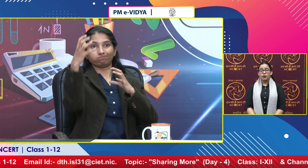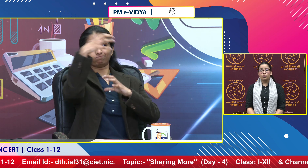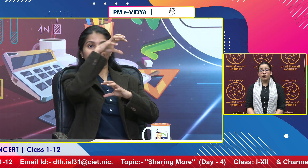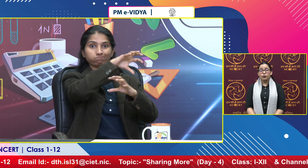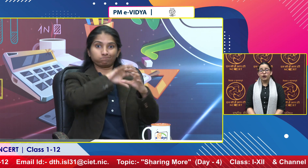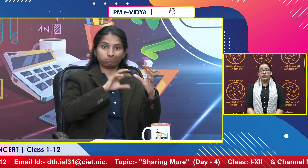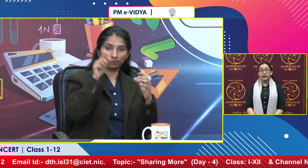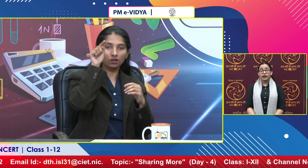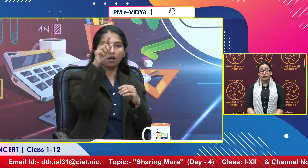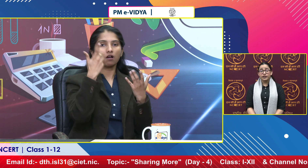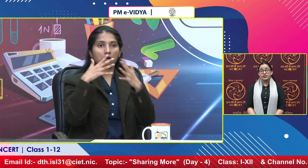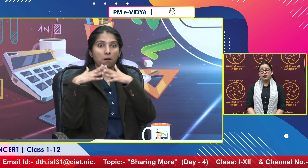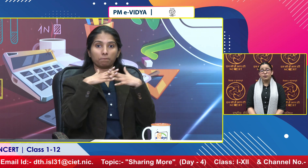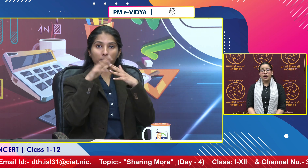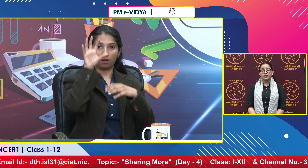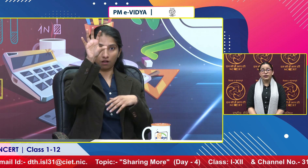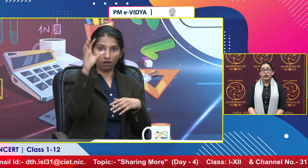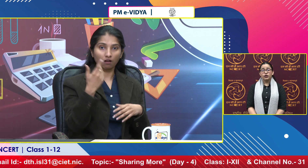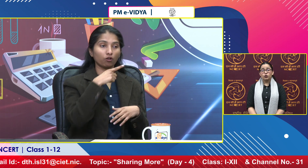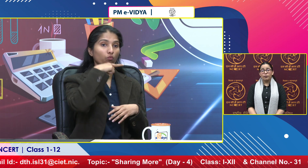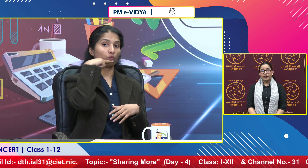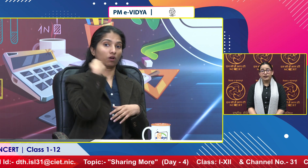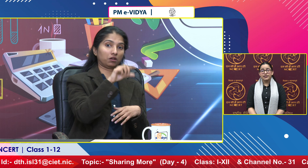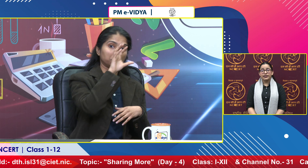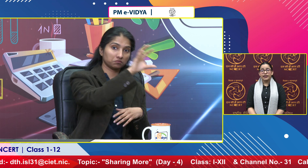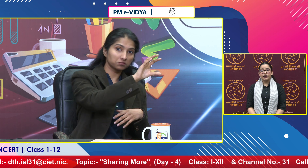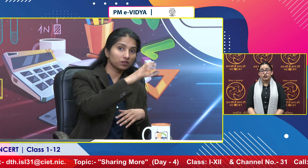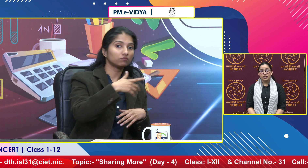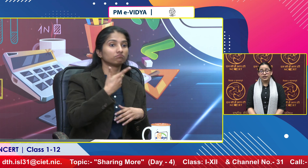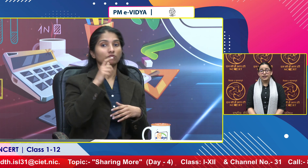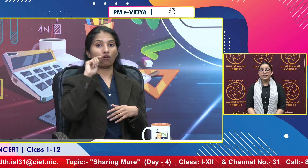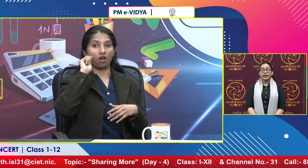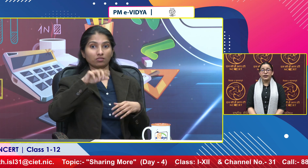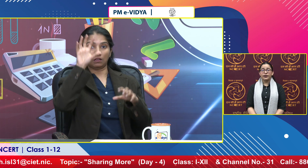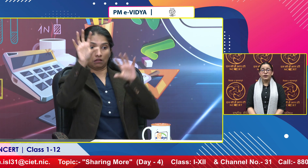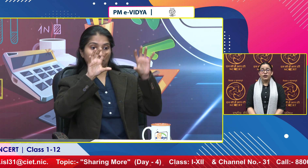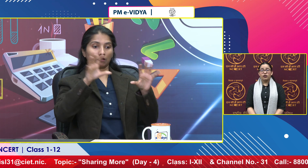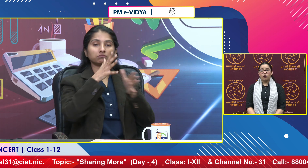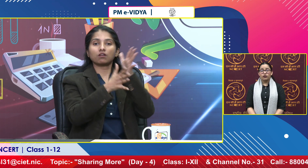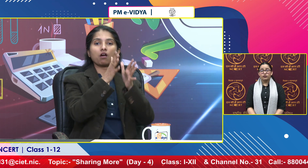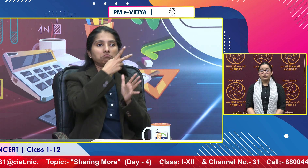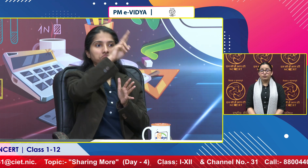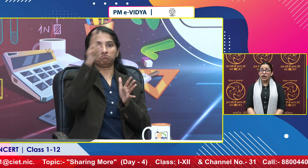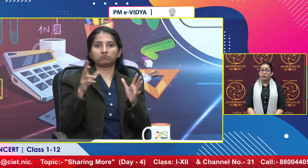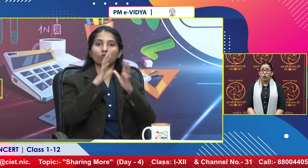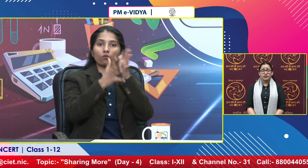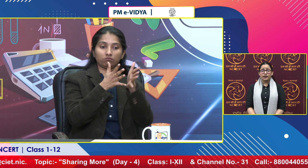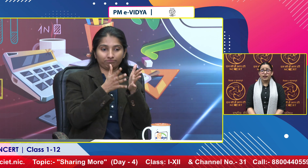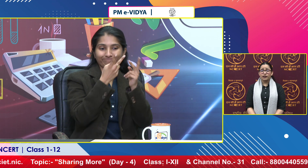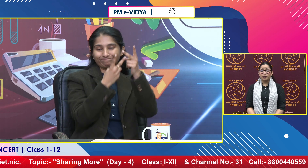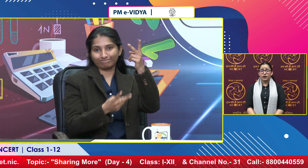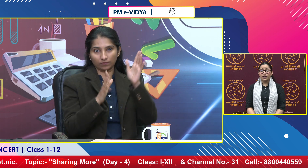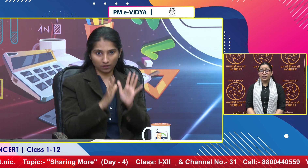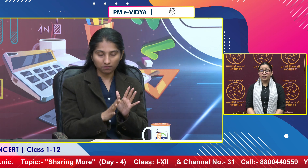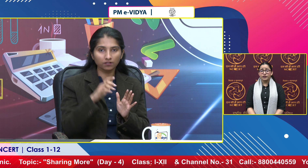हैं। पूरे वर्ल्ड की कंट्रीज़ की अगर हम बात करें तो अमेरिका का साइन ये है, रशिया का साइन ये है, और बहुत